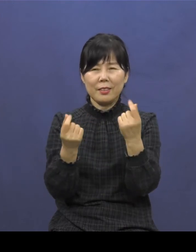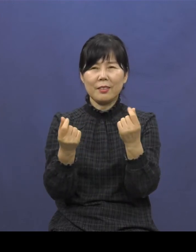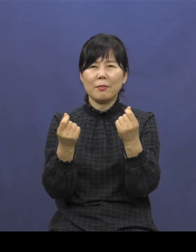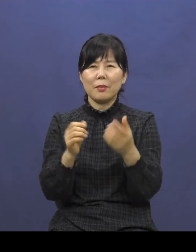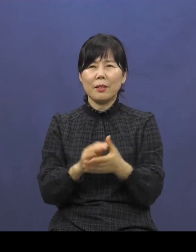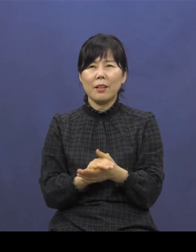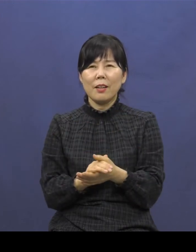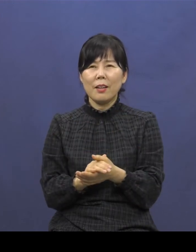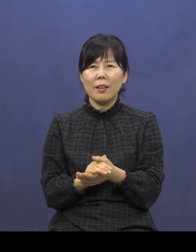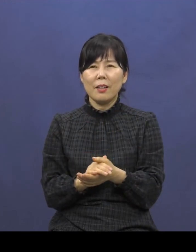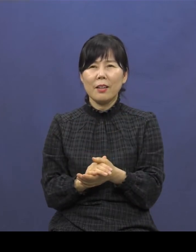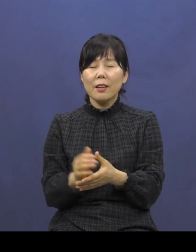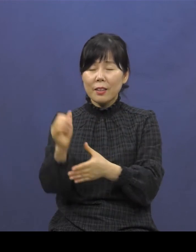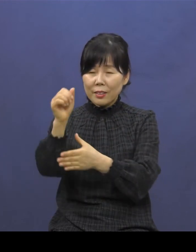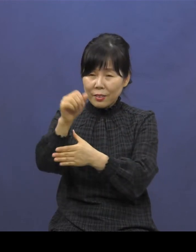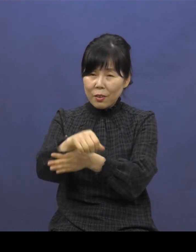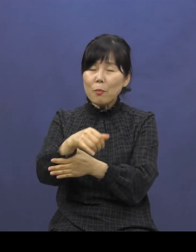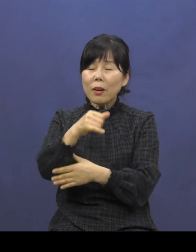부활신앙이다.